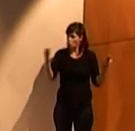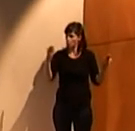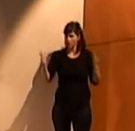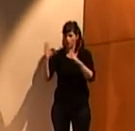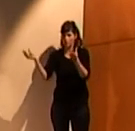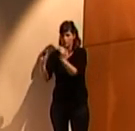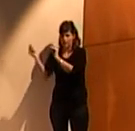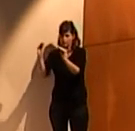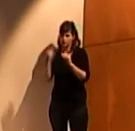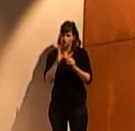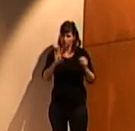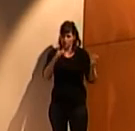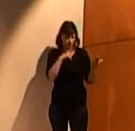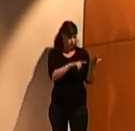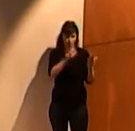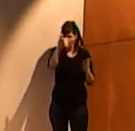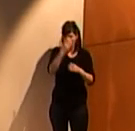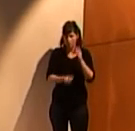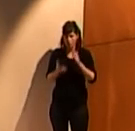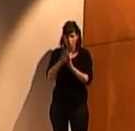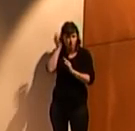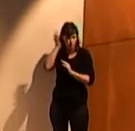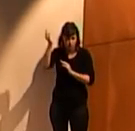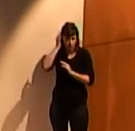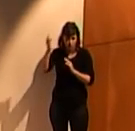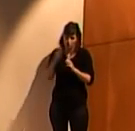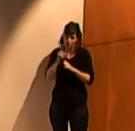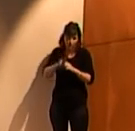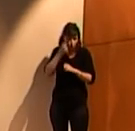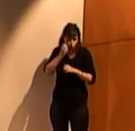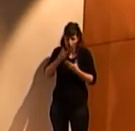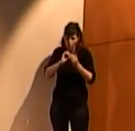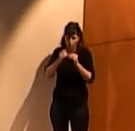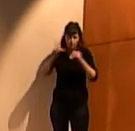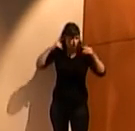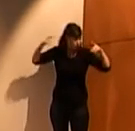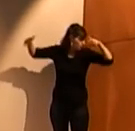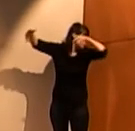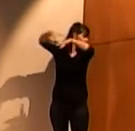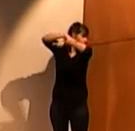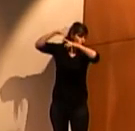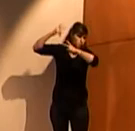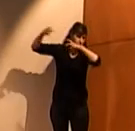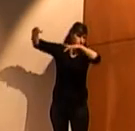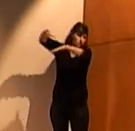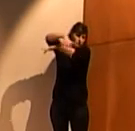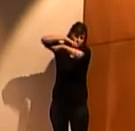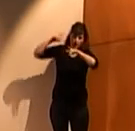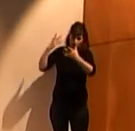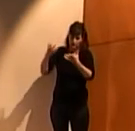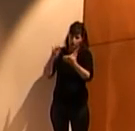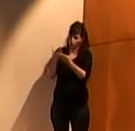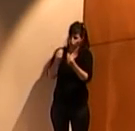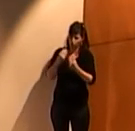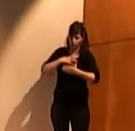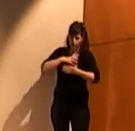remonter, c'est l'acoustique. Parce que la plus grosse problématique est l'acoustique quand même en termes d'anxiété dans les